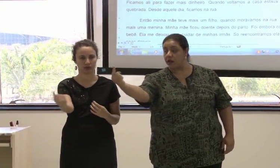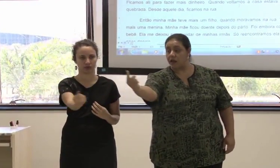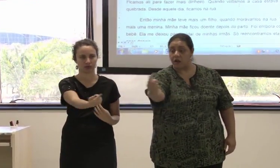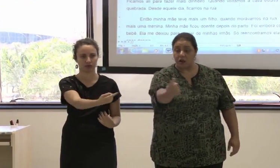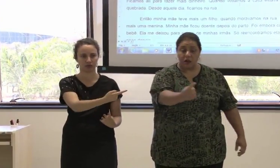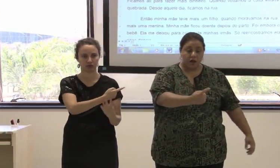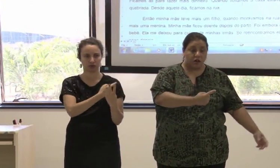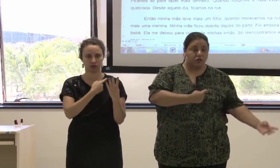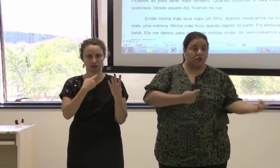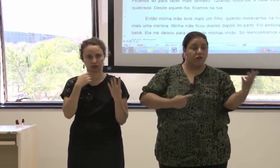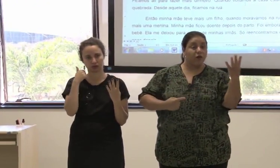aqui, já veio.